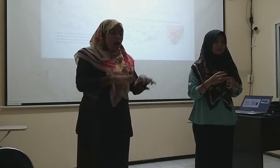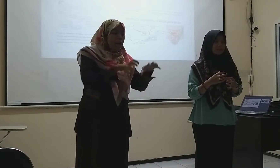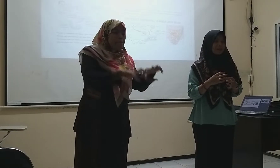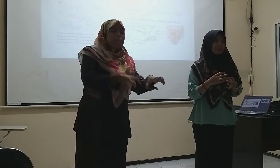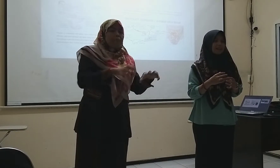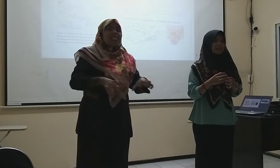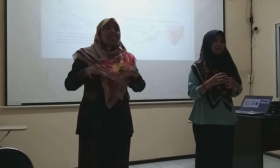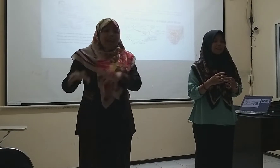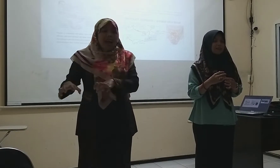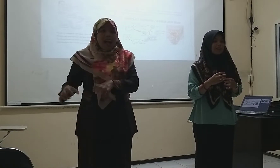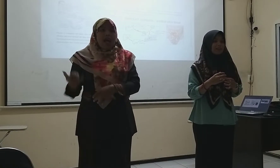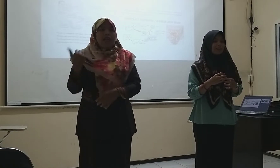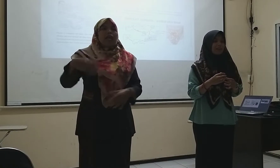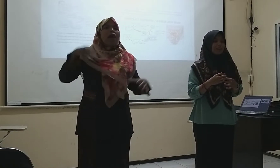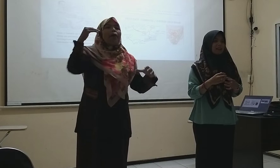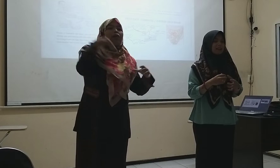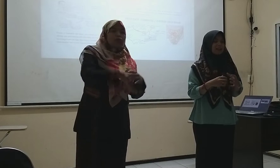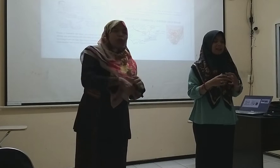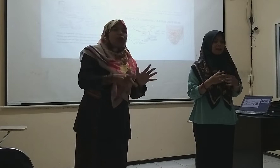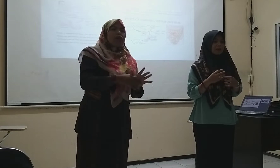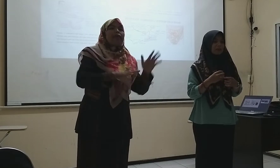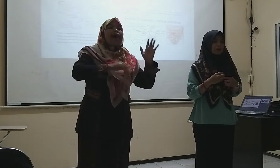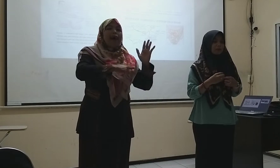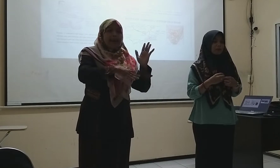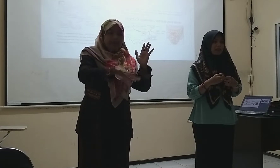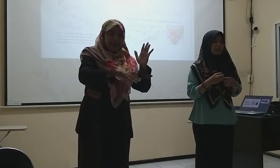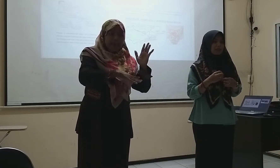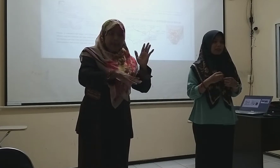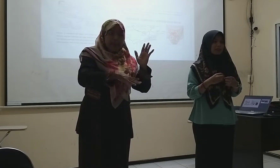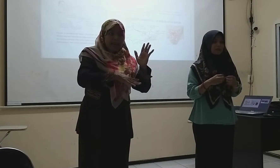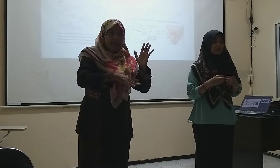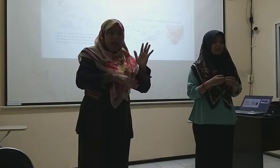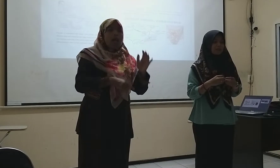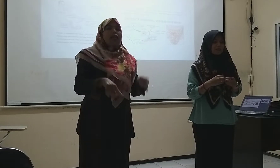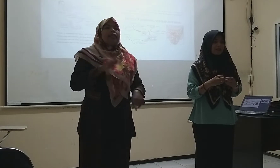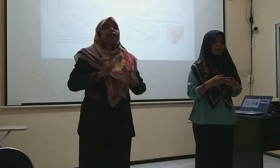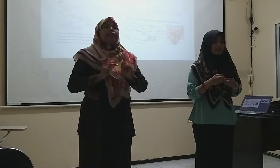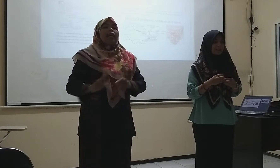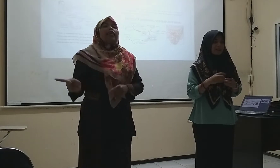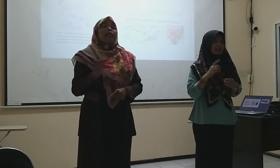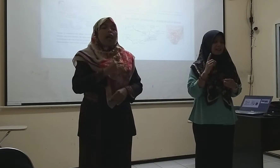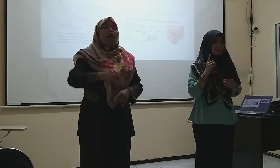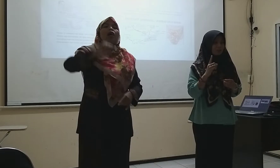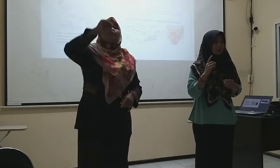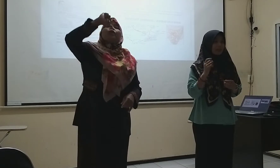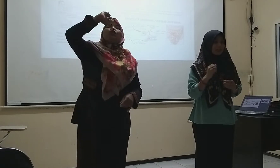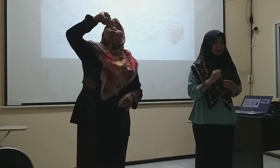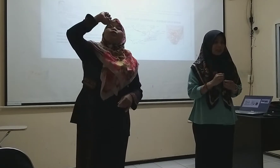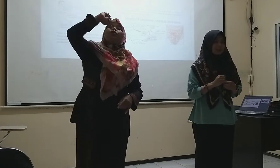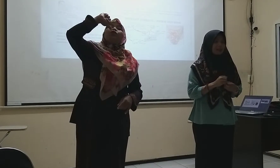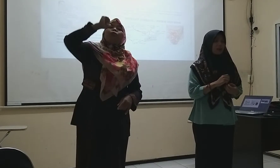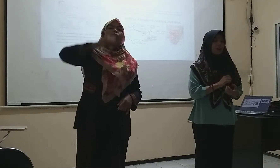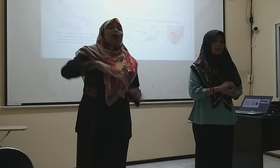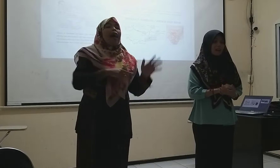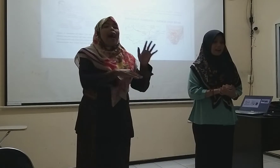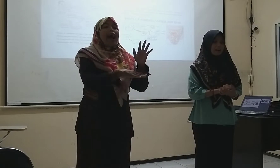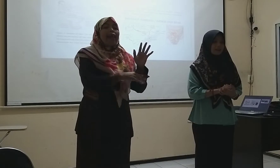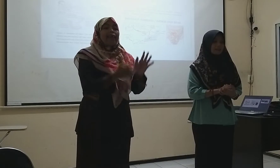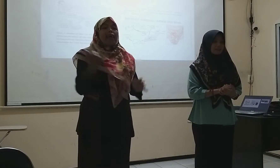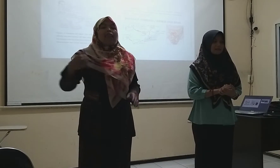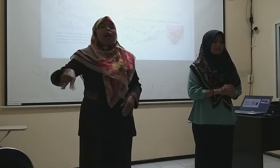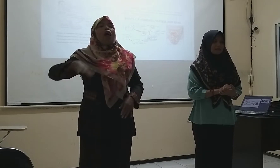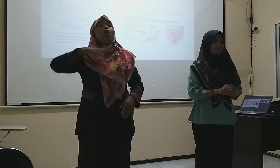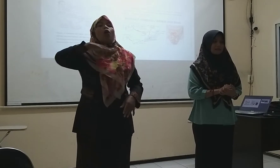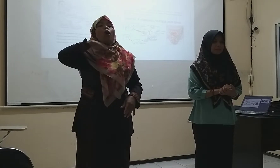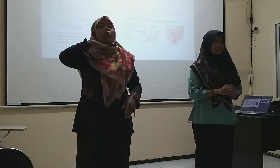ya. Nah, kemudian jika kita mengkonsumsi air yang sudah tercemar, akan salah satu penyakit itu adalah kolera.